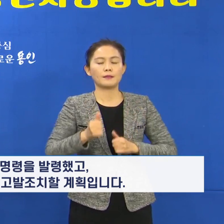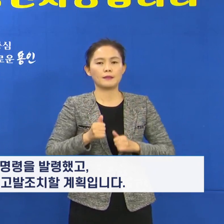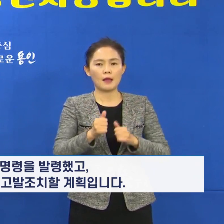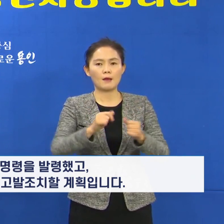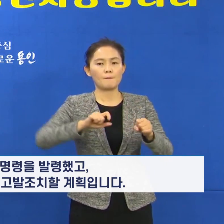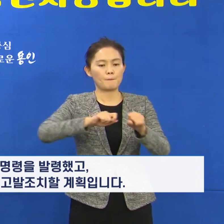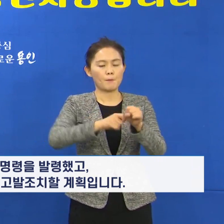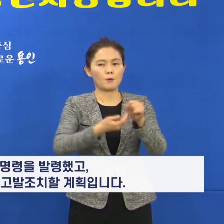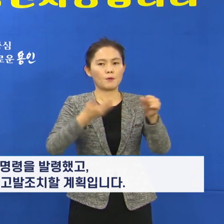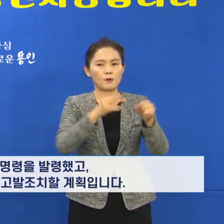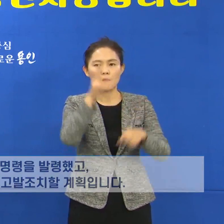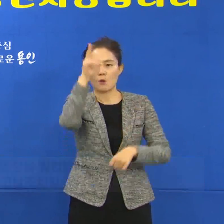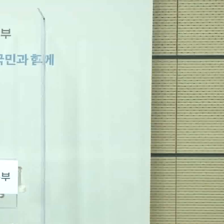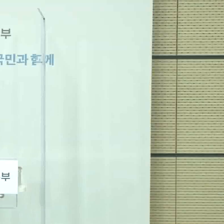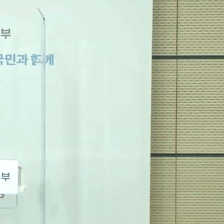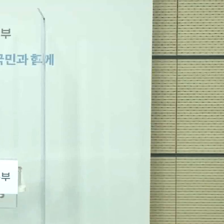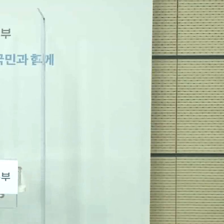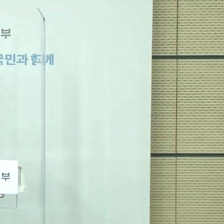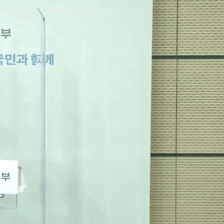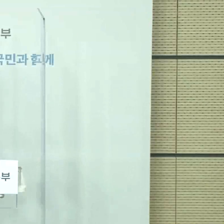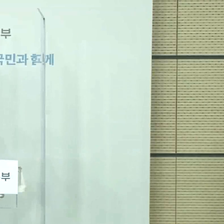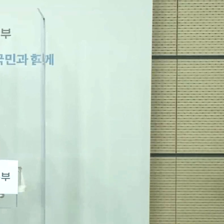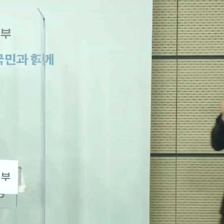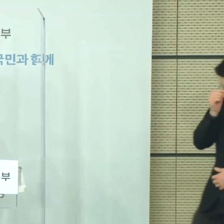고발 조치할 계획입니다.